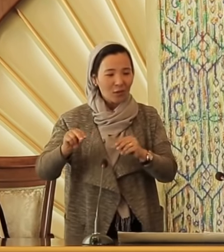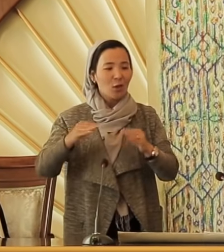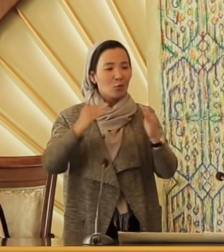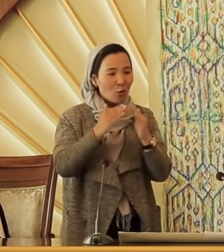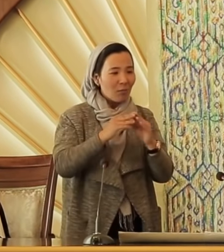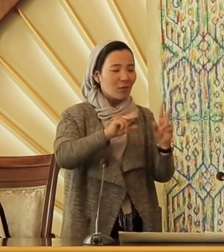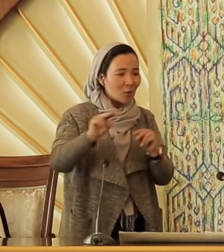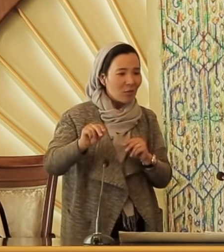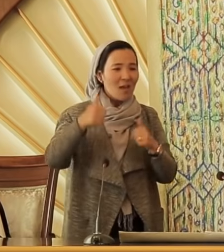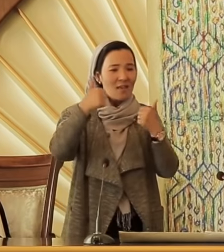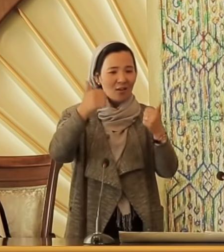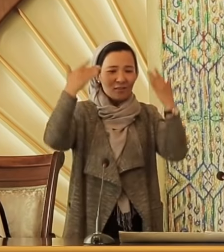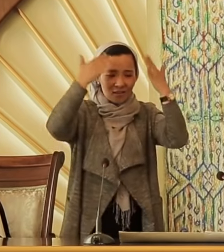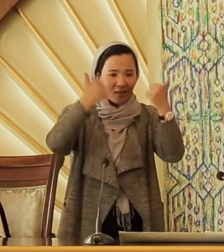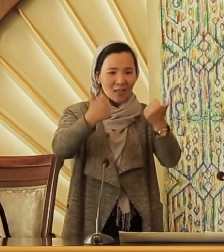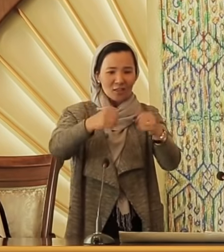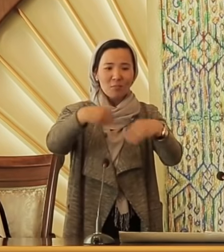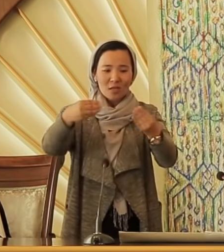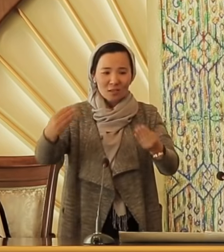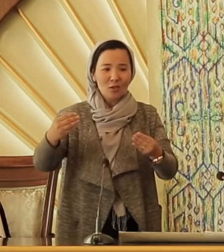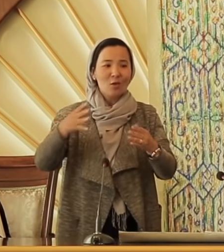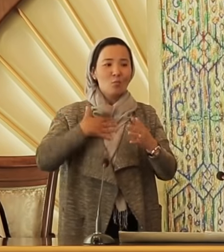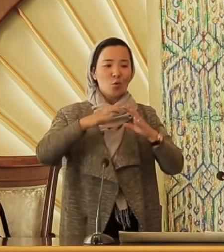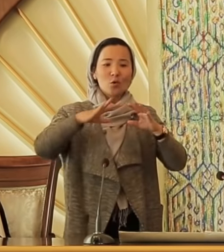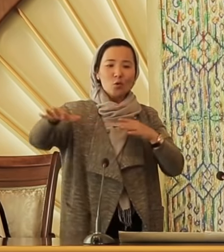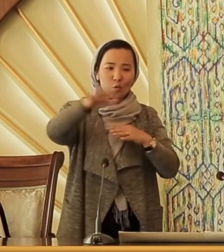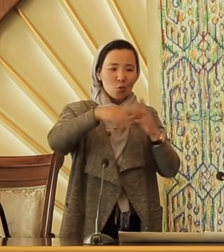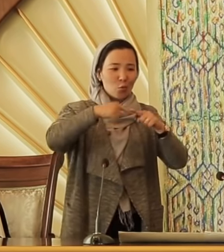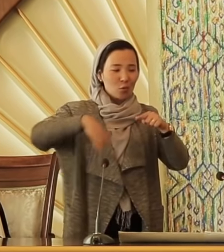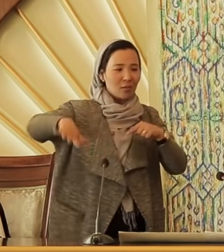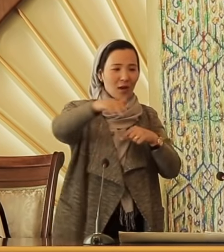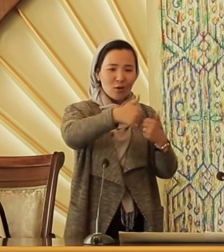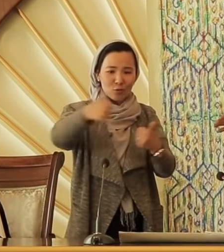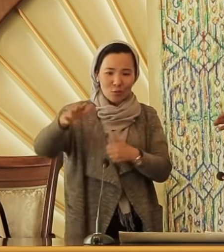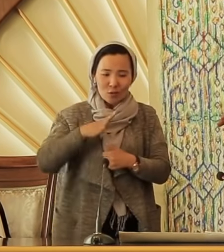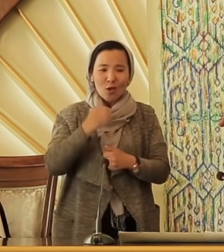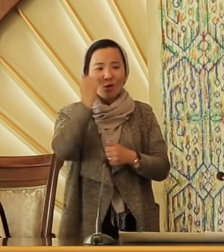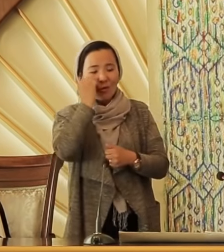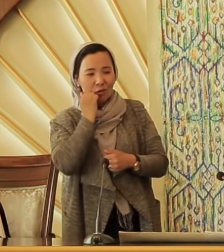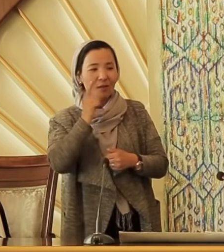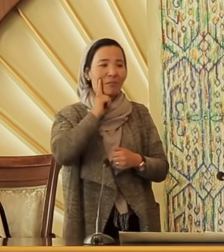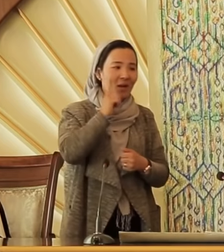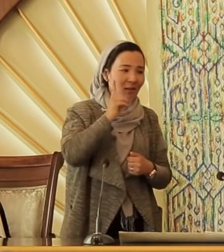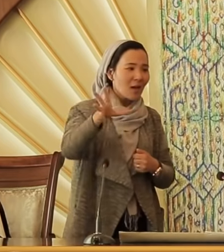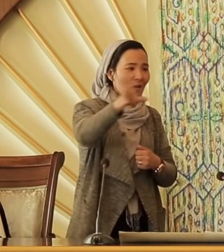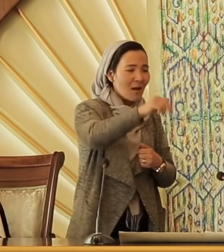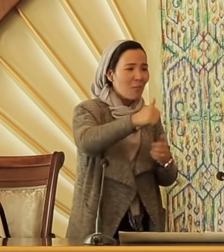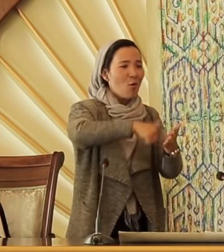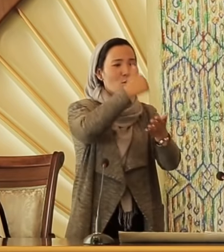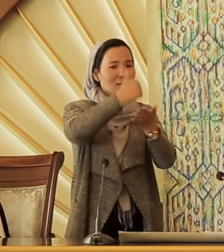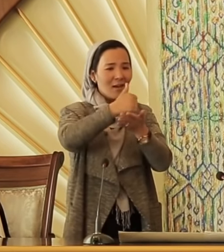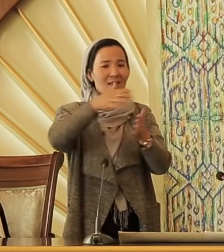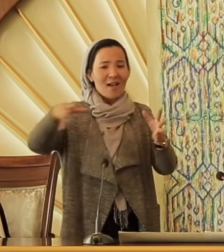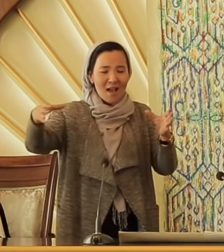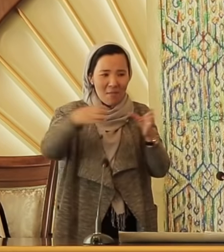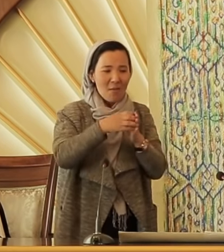yaxshi niyatlarga Alloh madadkor bo'lsin. Yurtimiz farovon bo'lsin. Yoshlarimiz va qariyalarimiz butun mamlakat aholisi boshqa xalqlar